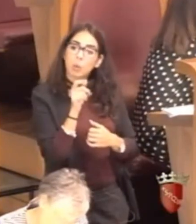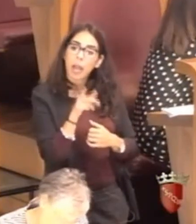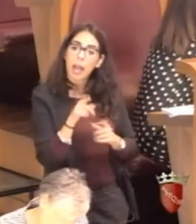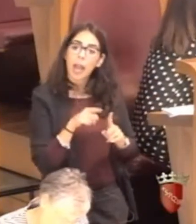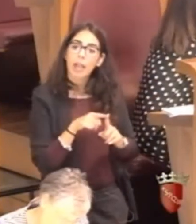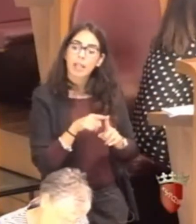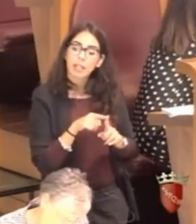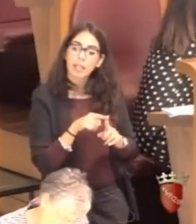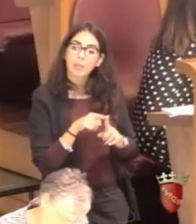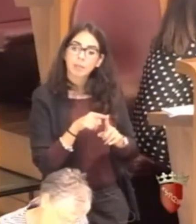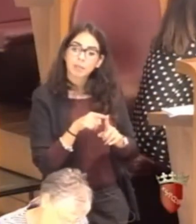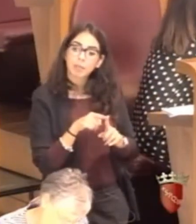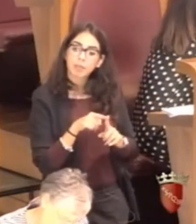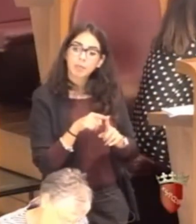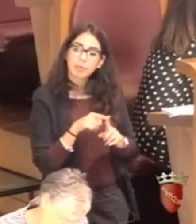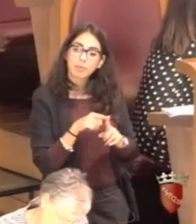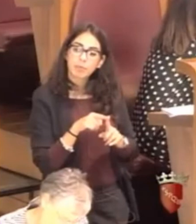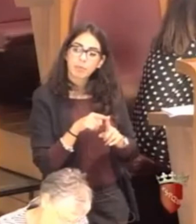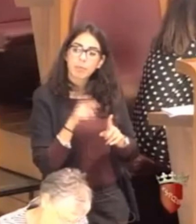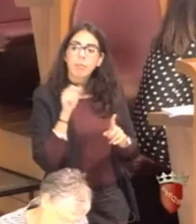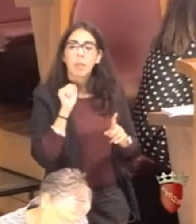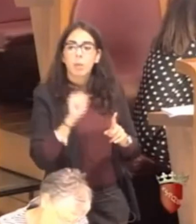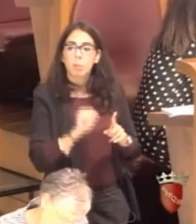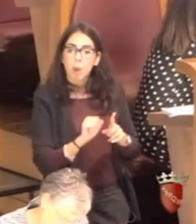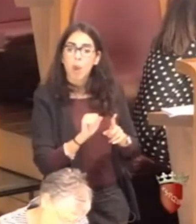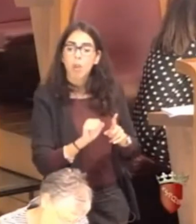in senso lato raccogliessero